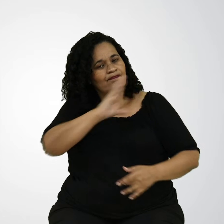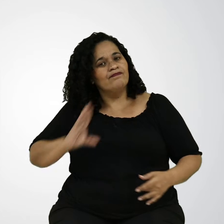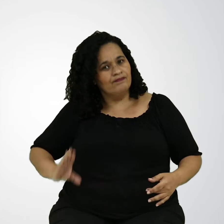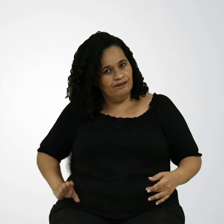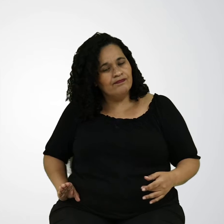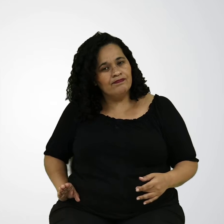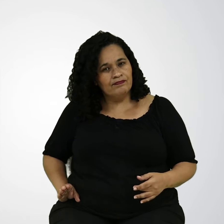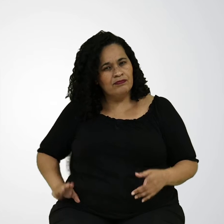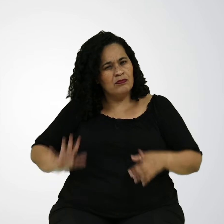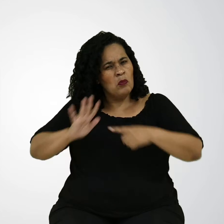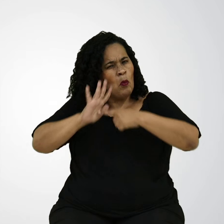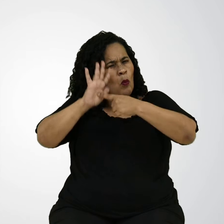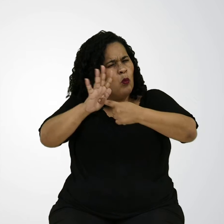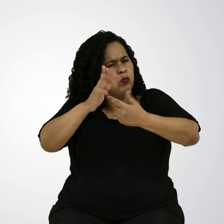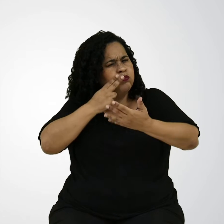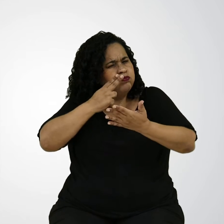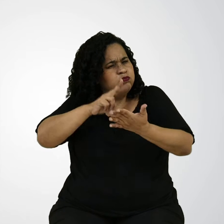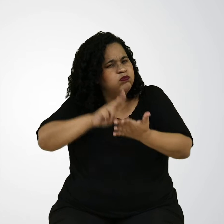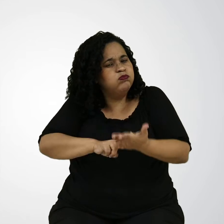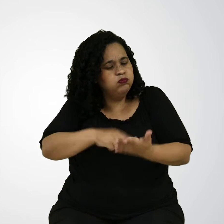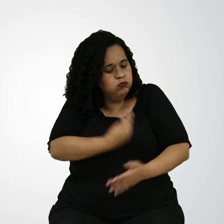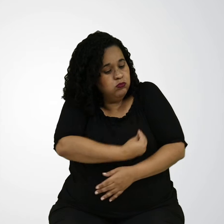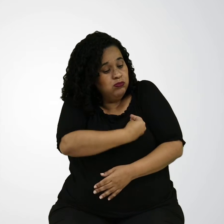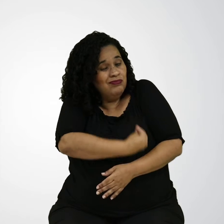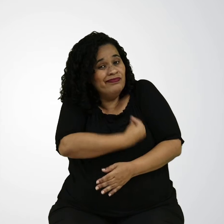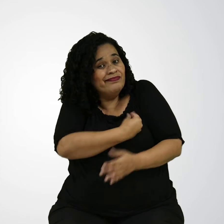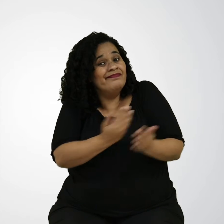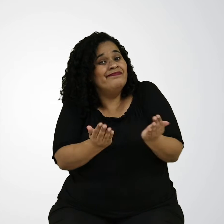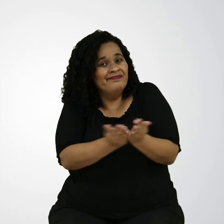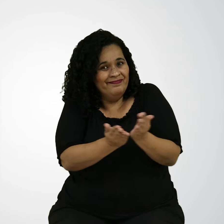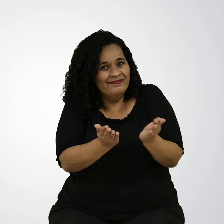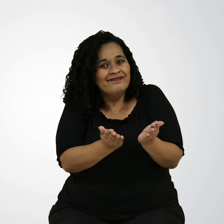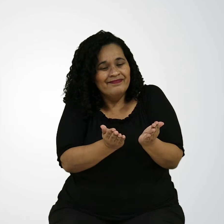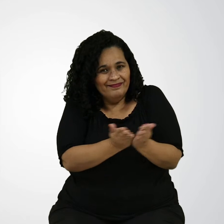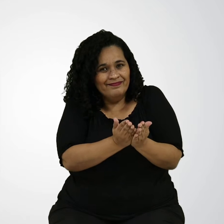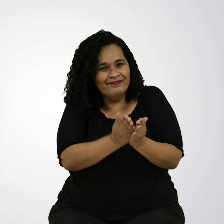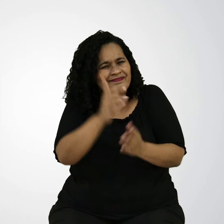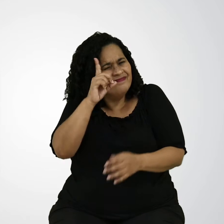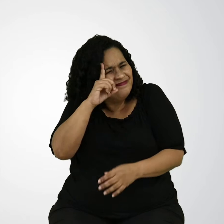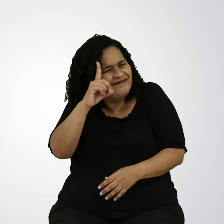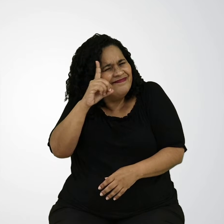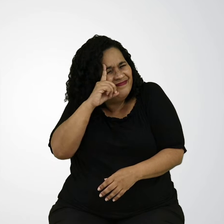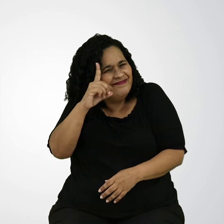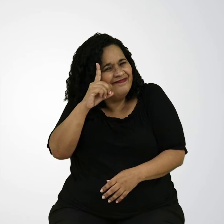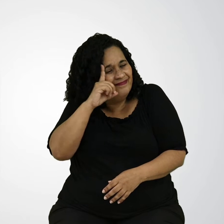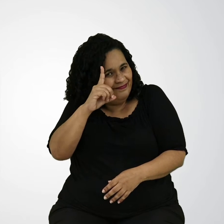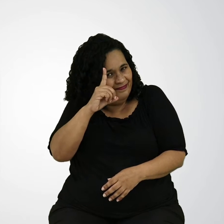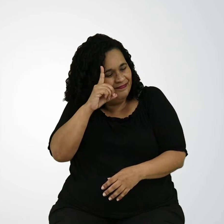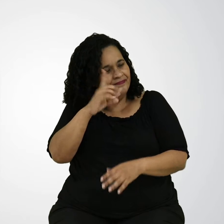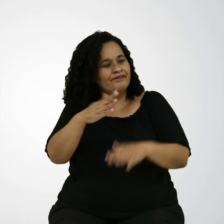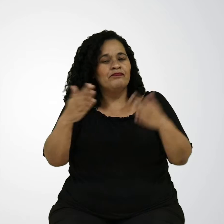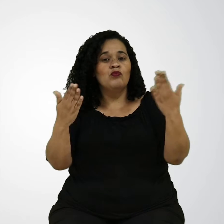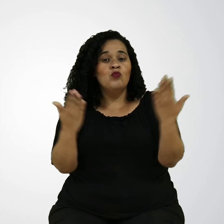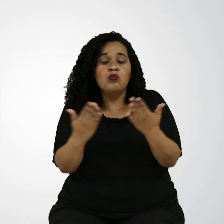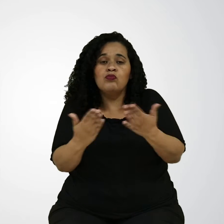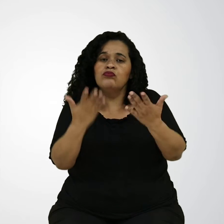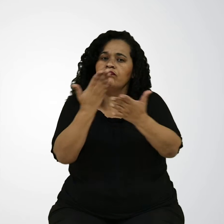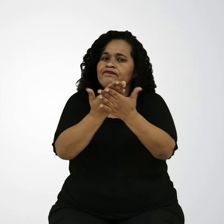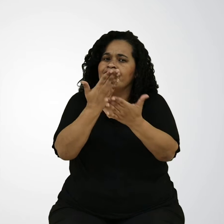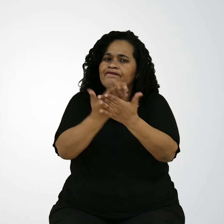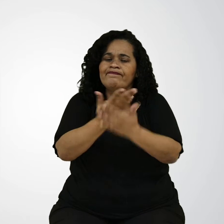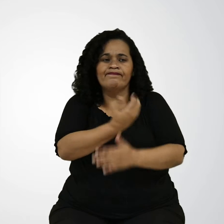aos Colossenses para a nossa vida cristã, para a nossa vida diária. E a nossa lição de hoje, que é a lição 12, vai